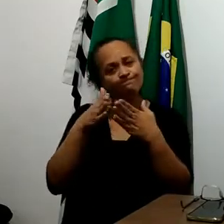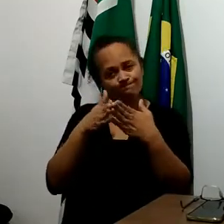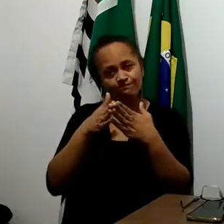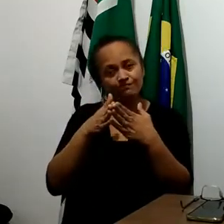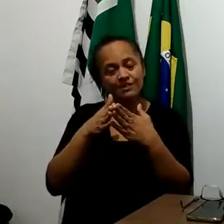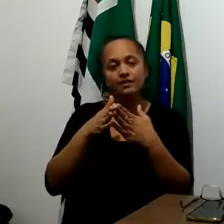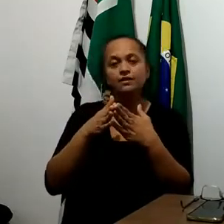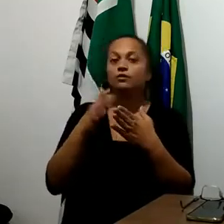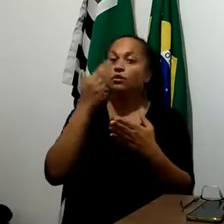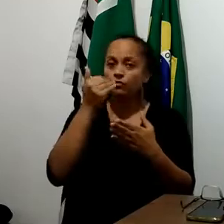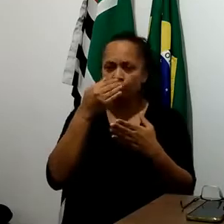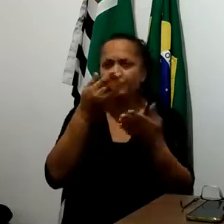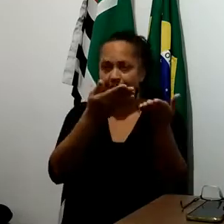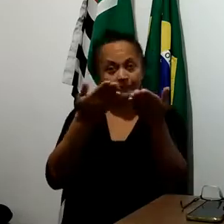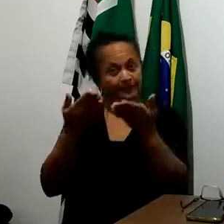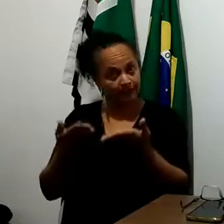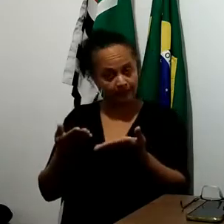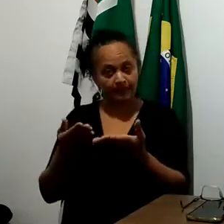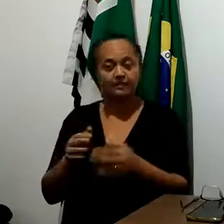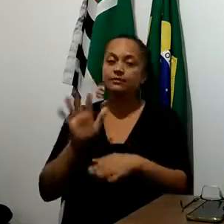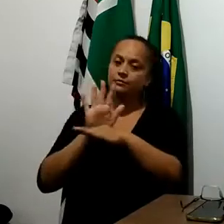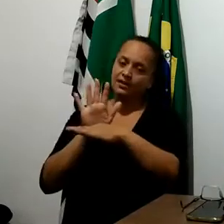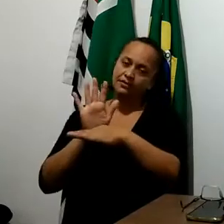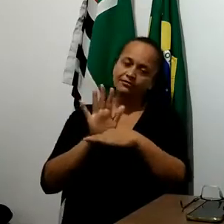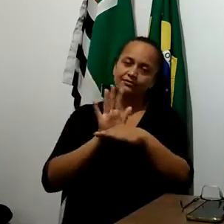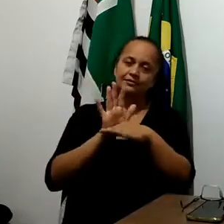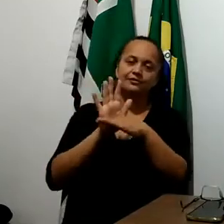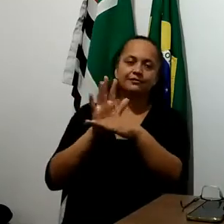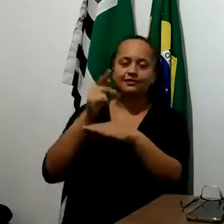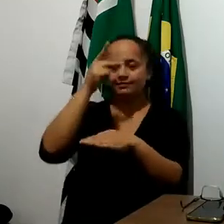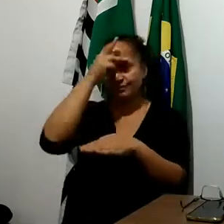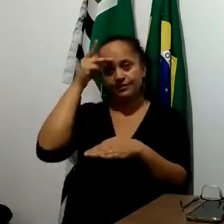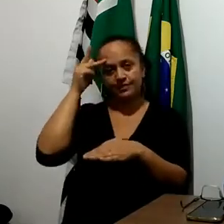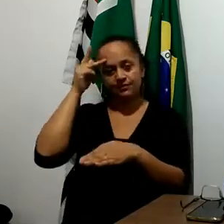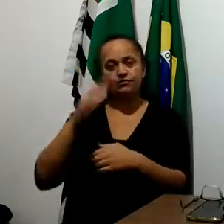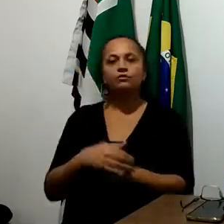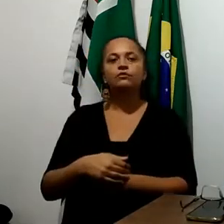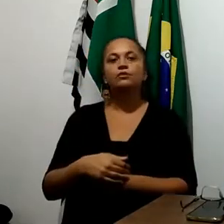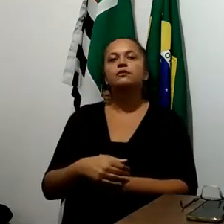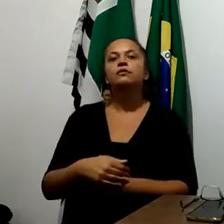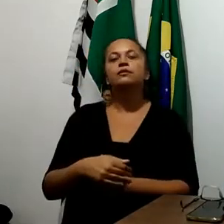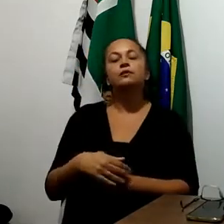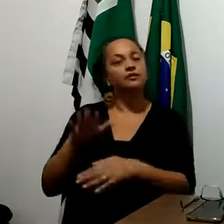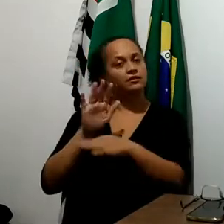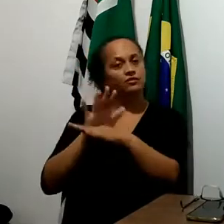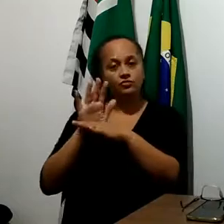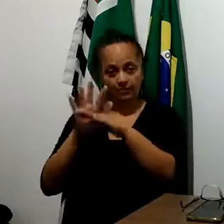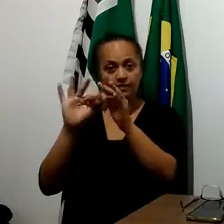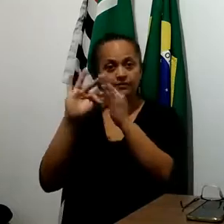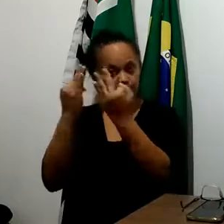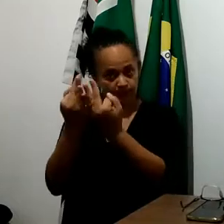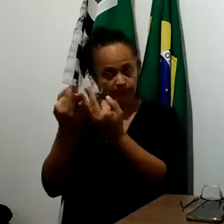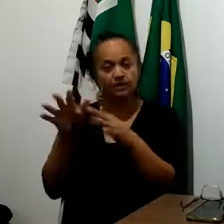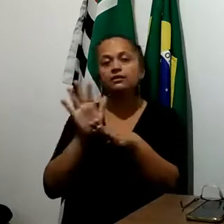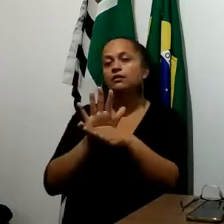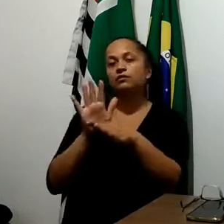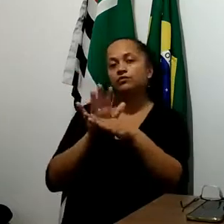seus alimentos, os seus mantimentos, para a gente estar montando as cestas e levando para as ONGs,